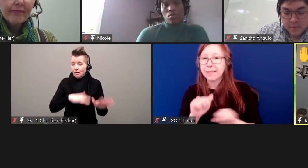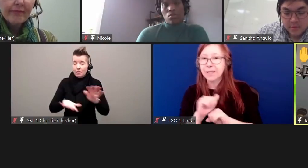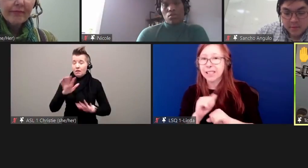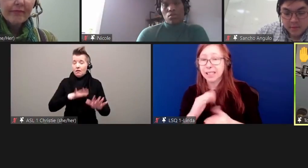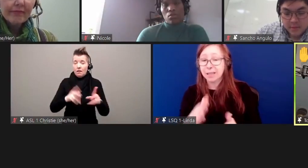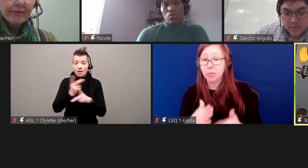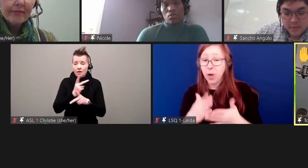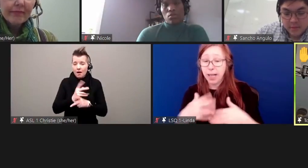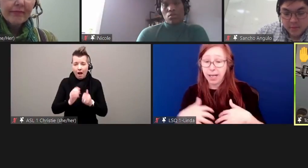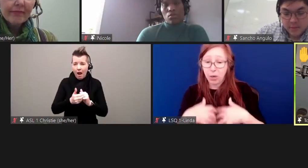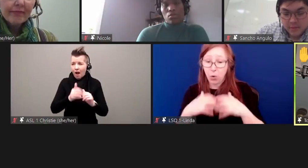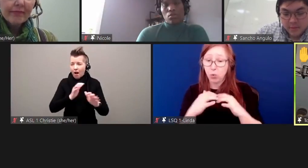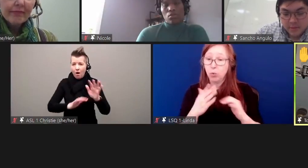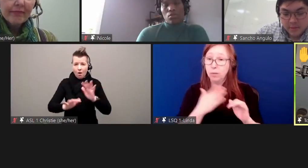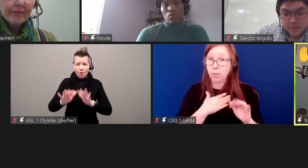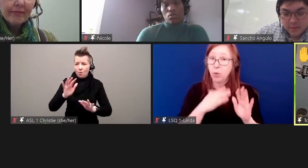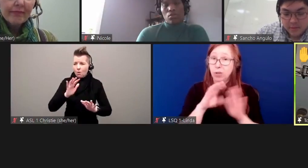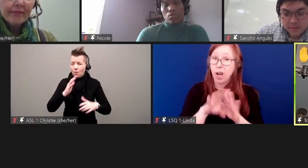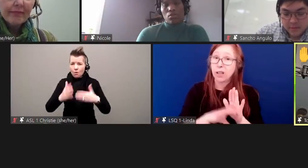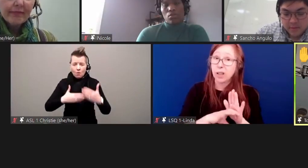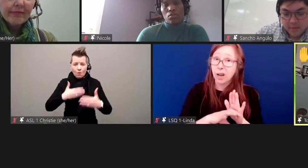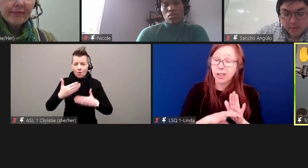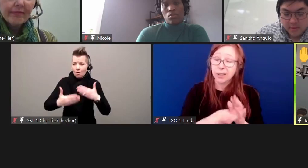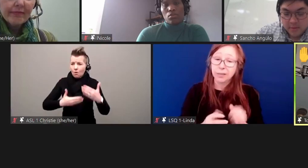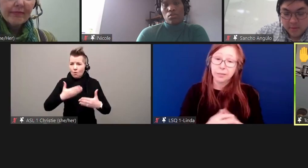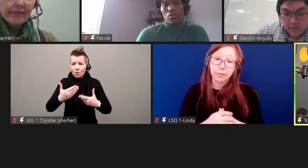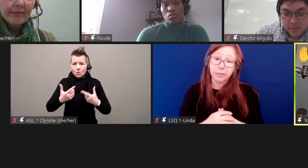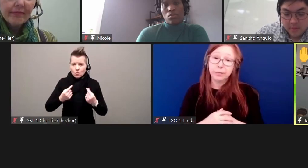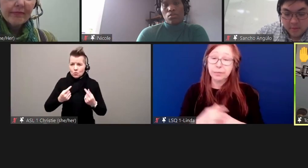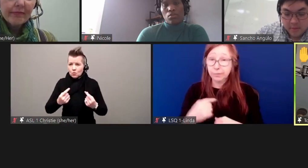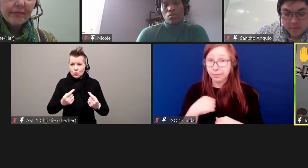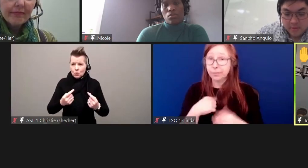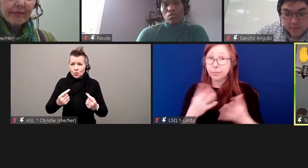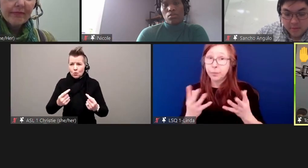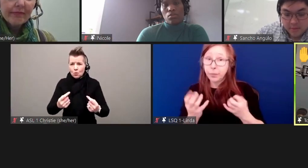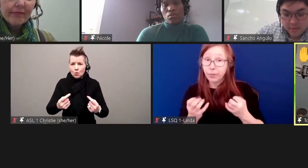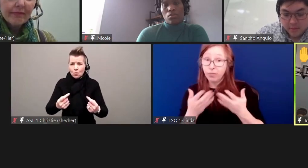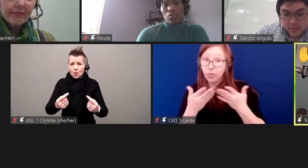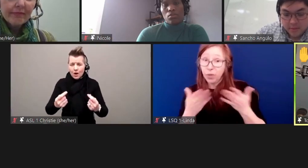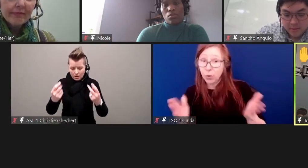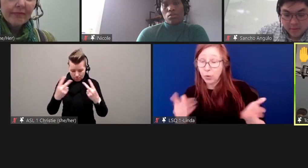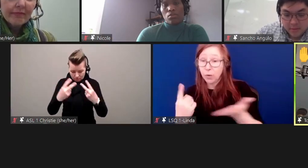caractère. Alors, j'ai voulu qu'on ait cette discussion pour voir